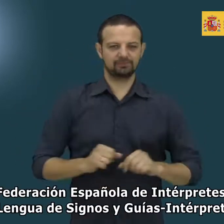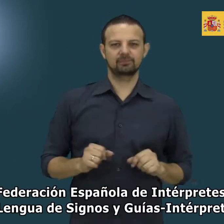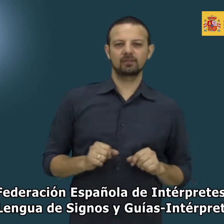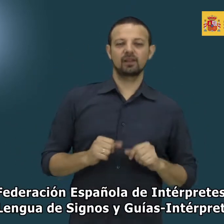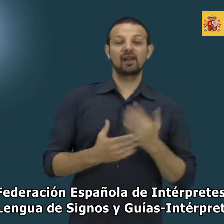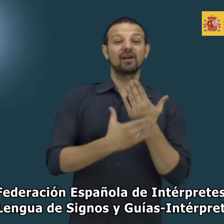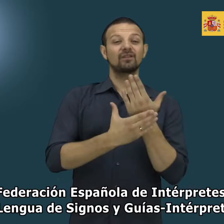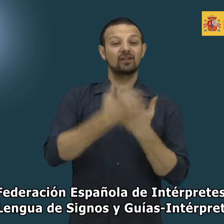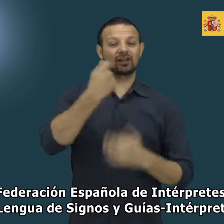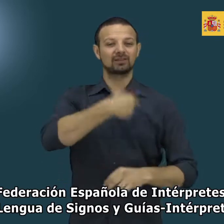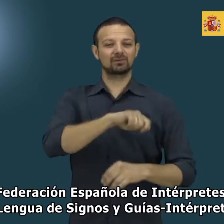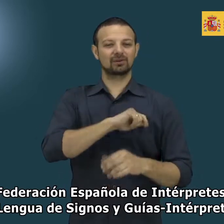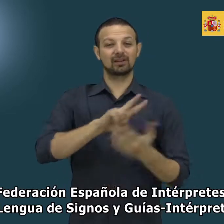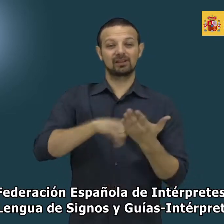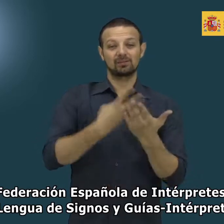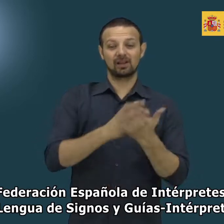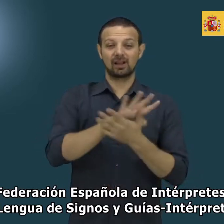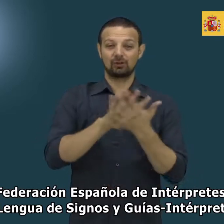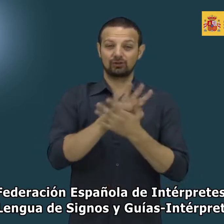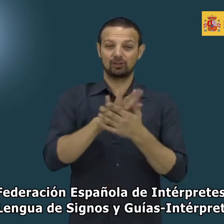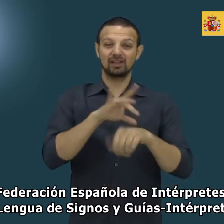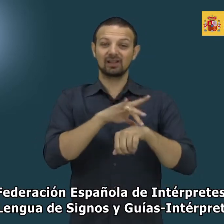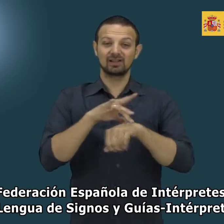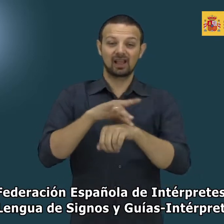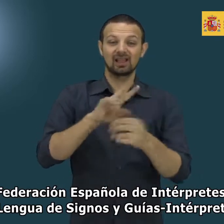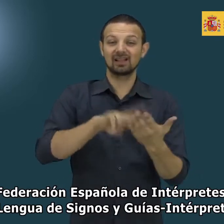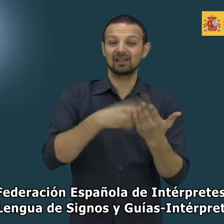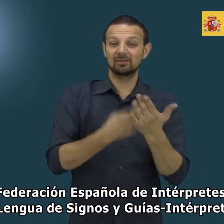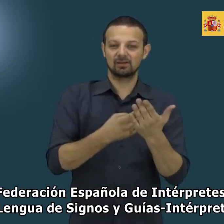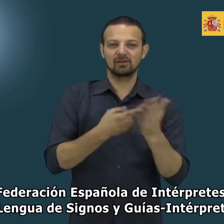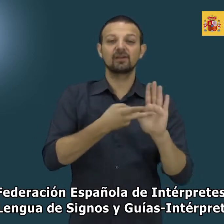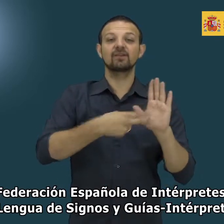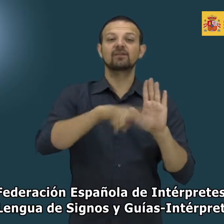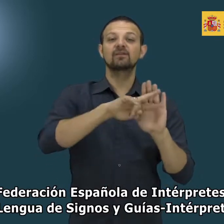Federación Española de Intérpretes de Lengua de Signos y Guías Intérpretes